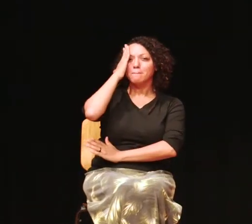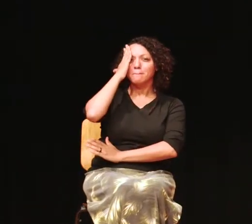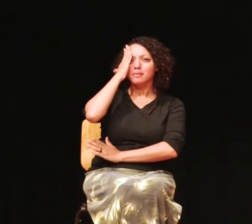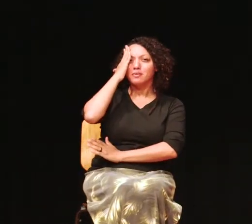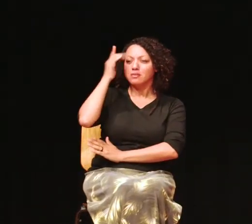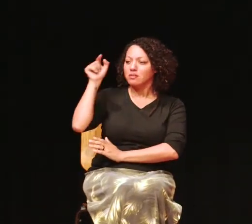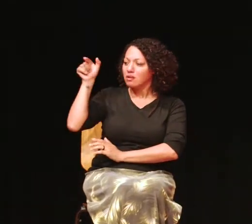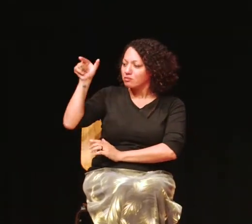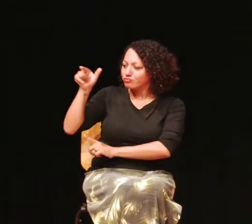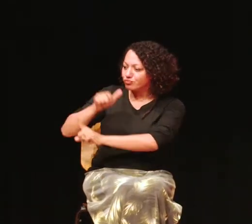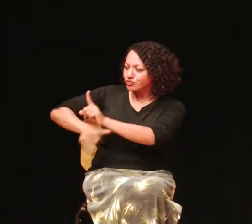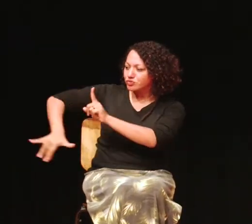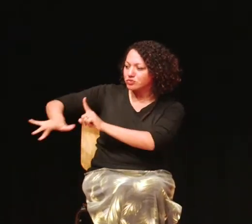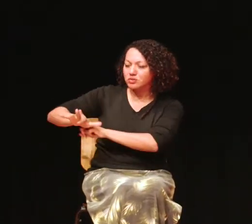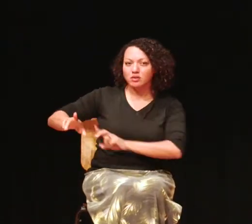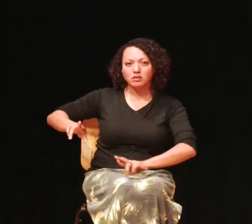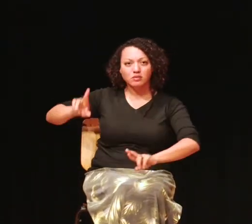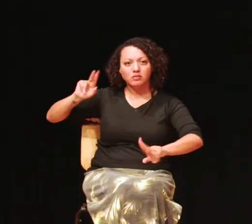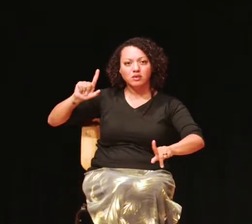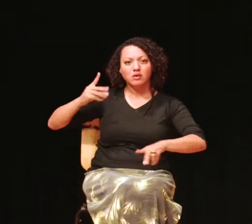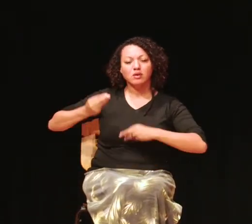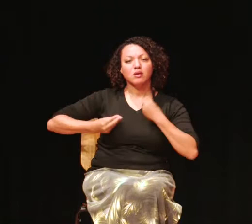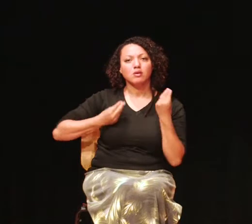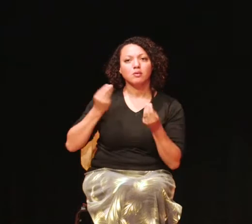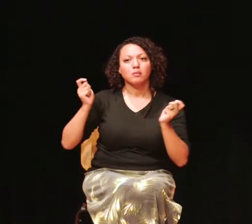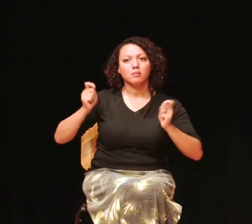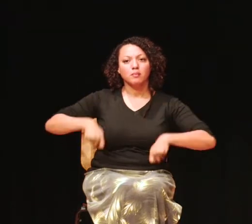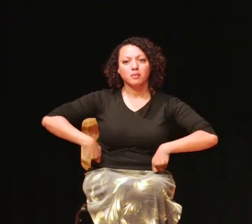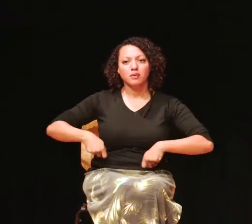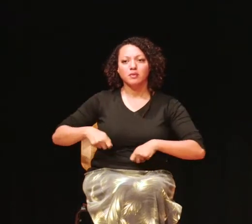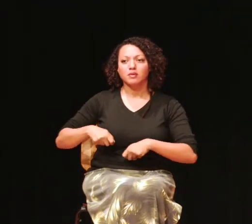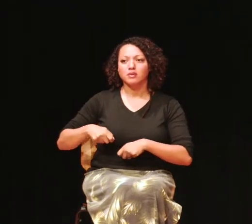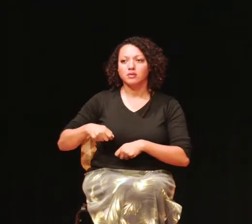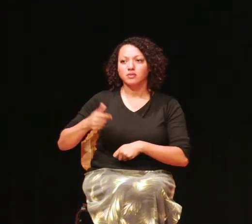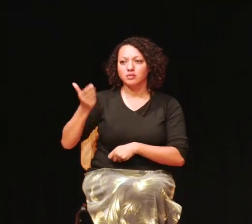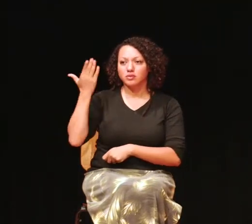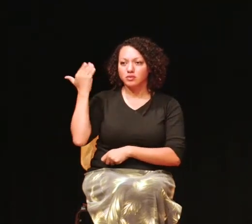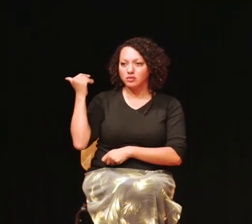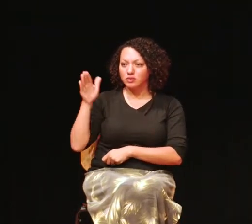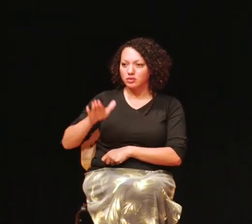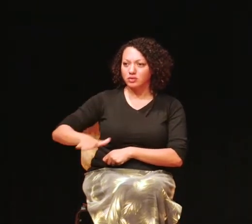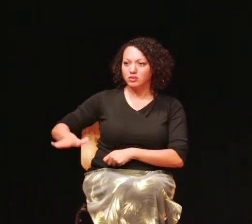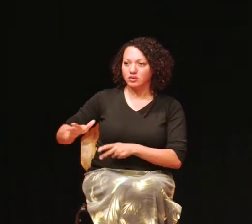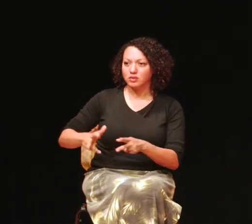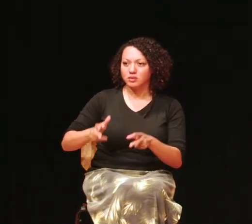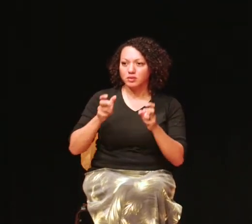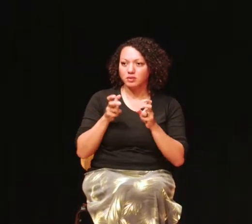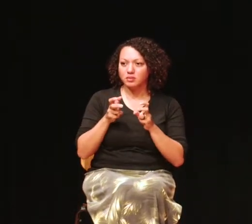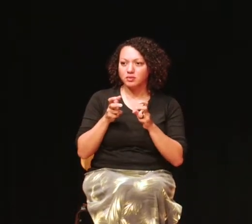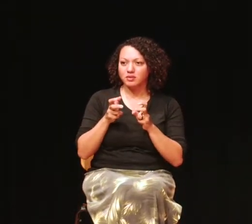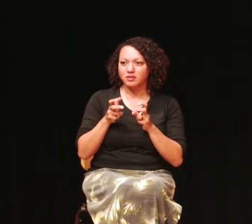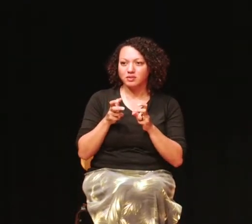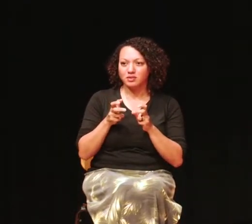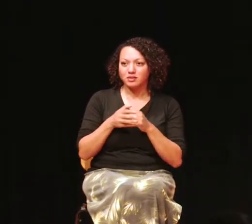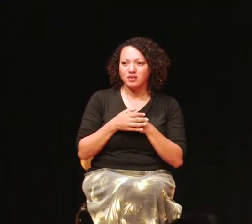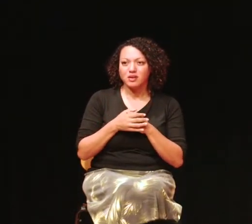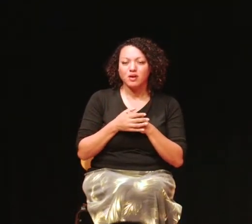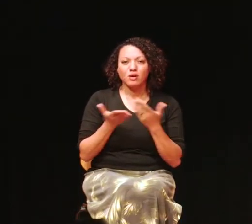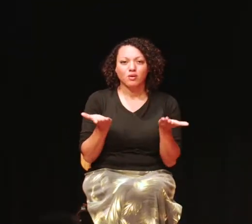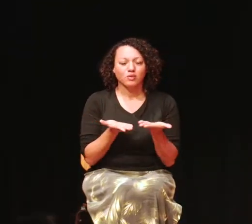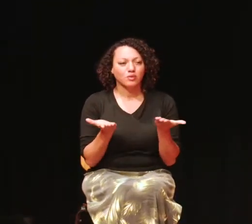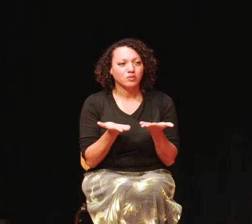são diferentes, como elas podem, de alguma maneira, ser percebidas